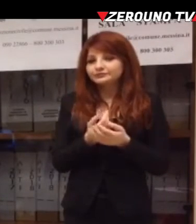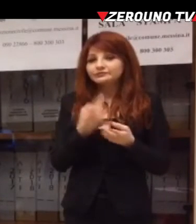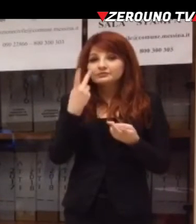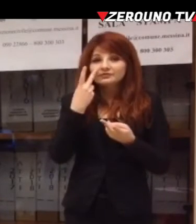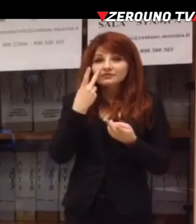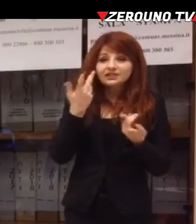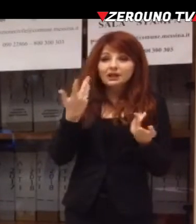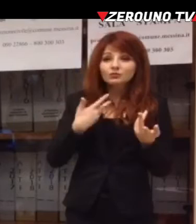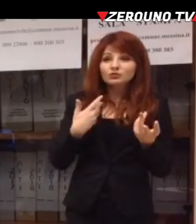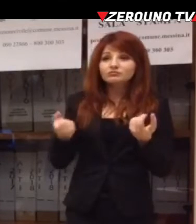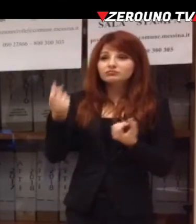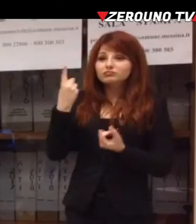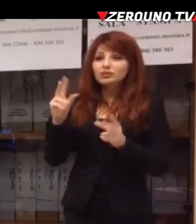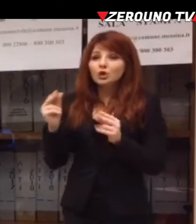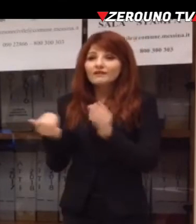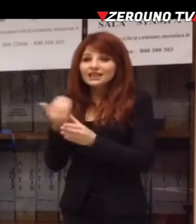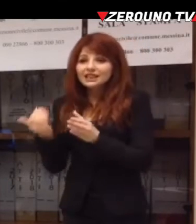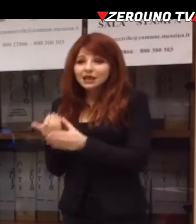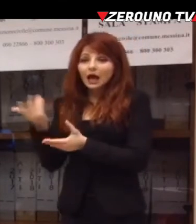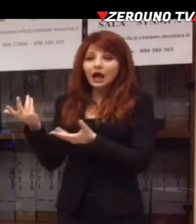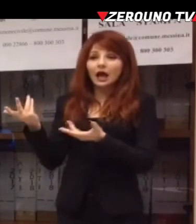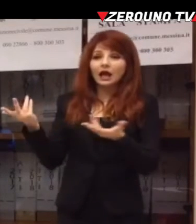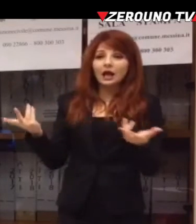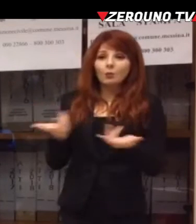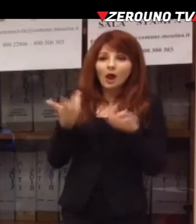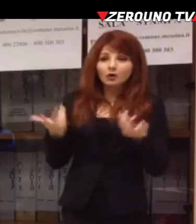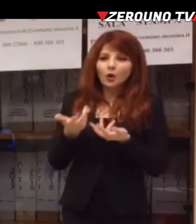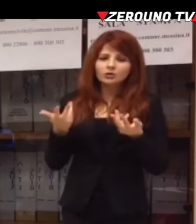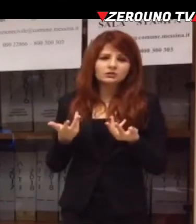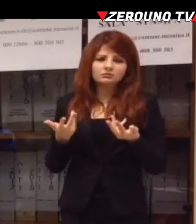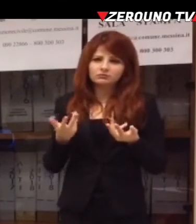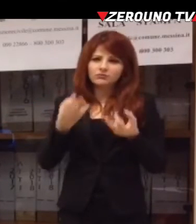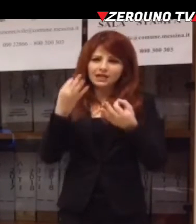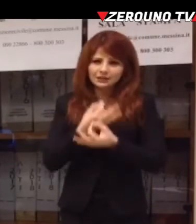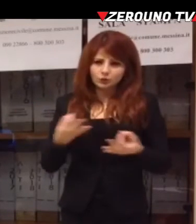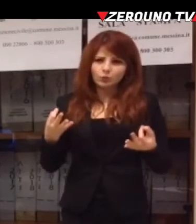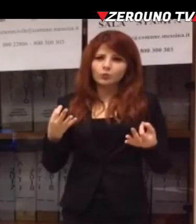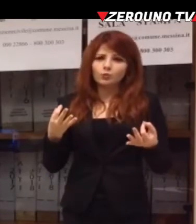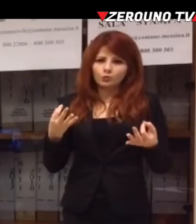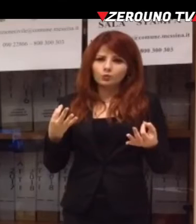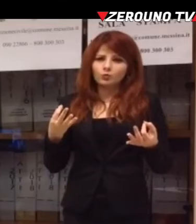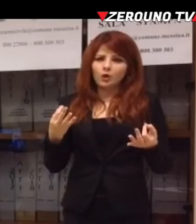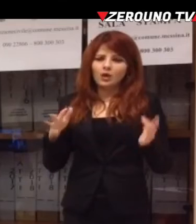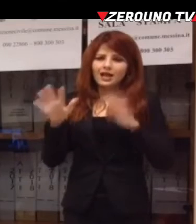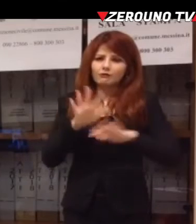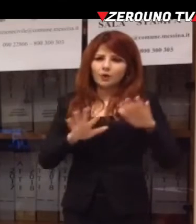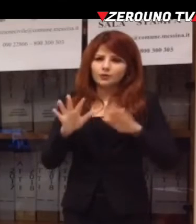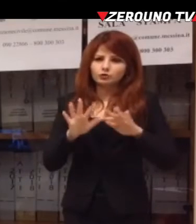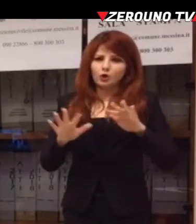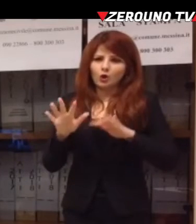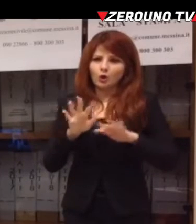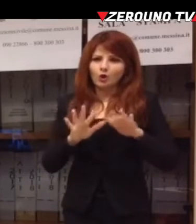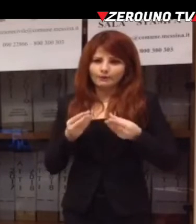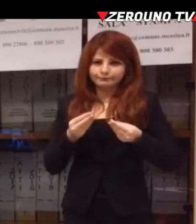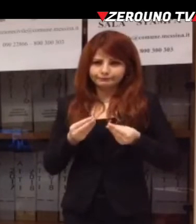organizzare, avrete, come capita sempre, lo dico in ogni caso, l'informazione di servizio che vi